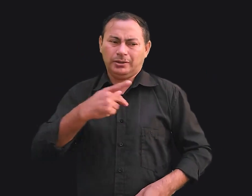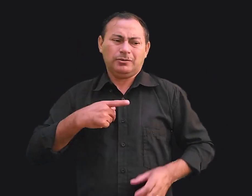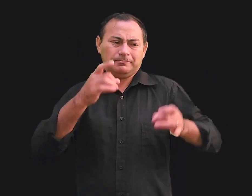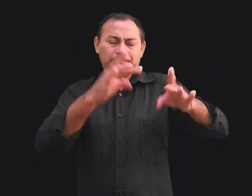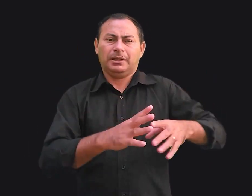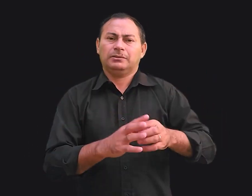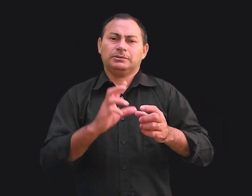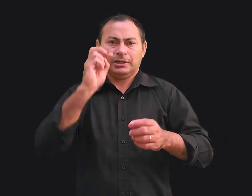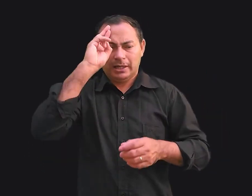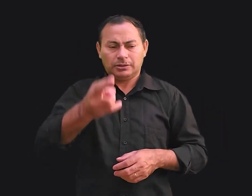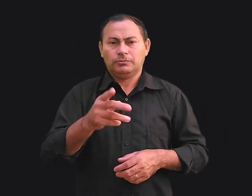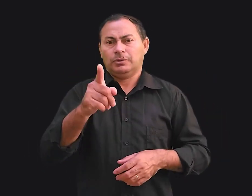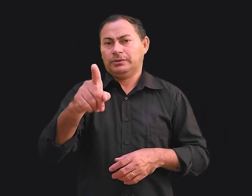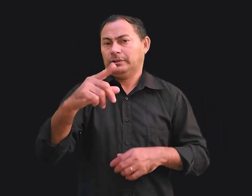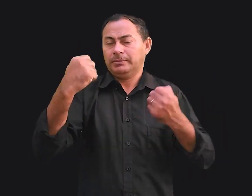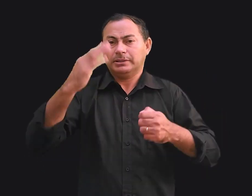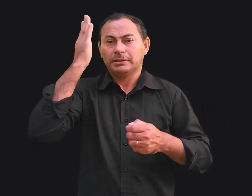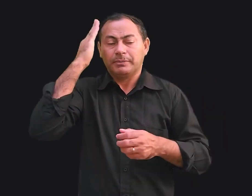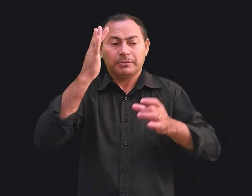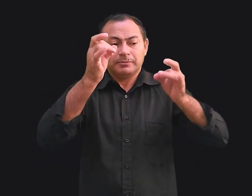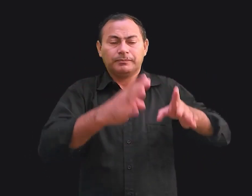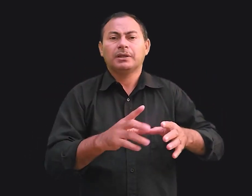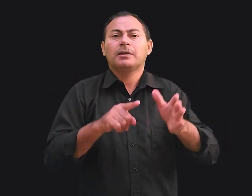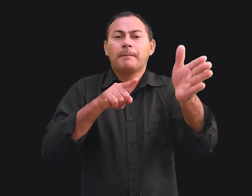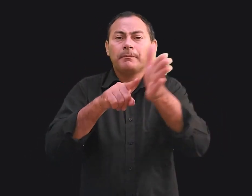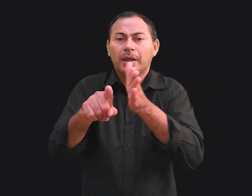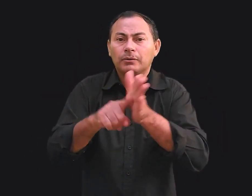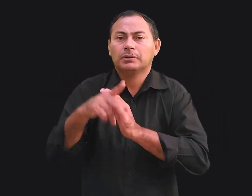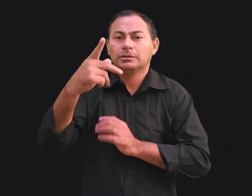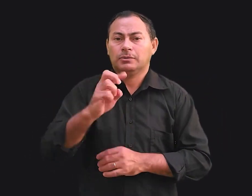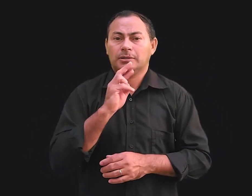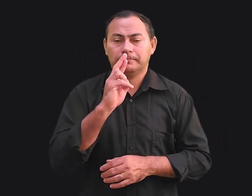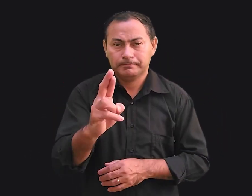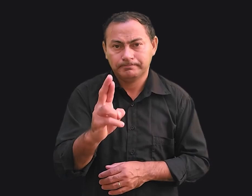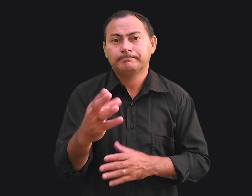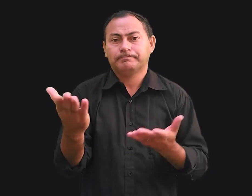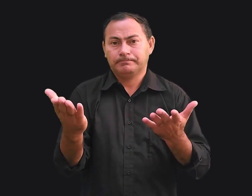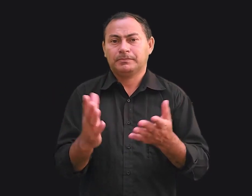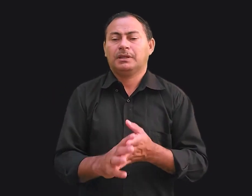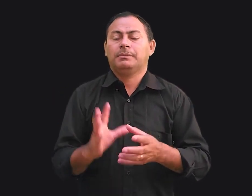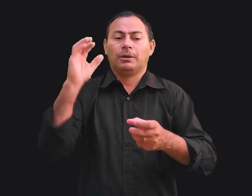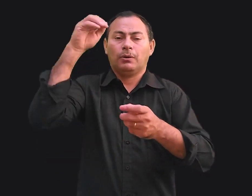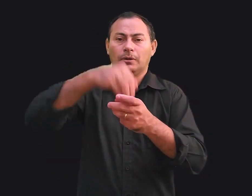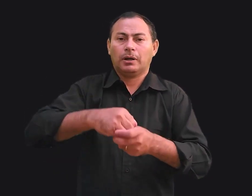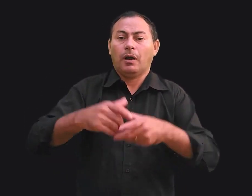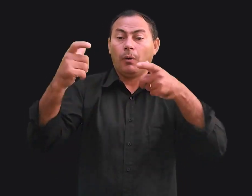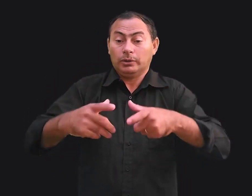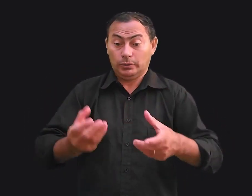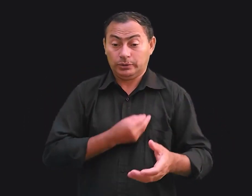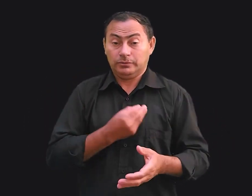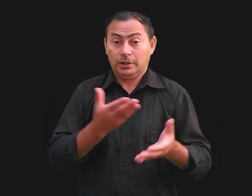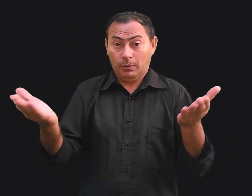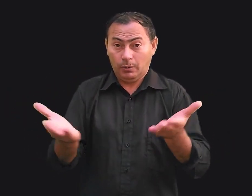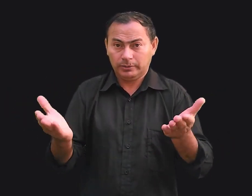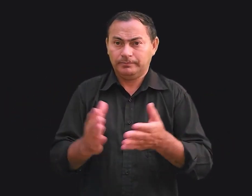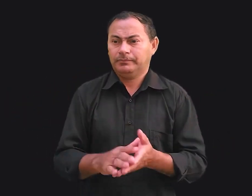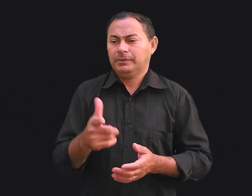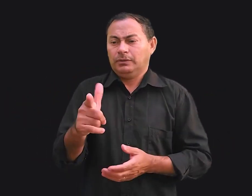entrar em detalhes. Vocês não precisam saber. Essas perguntas e suas respectivas respostas me colocaram onde estou hoje. Não tenho